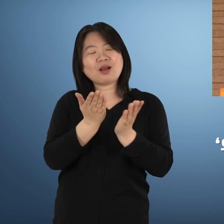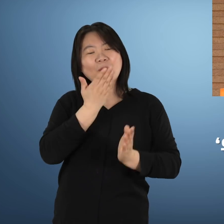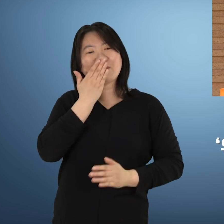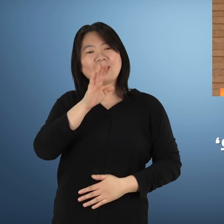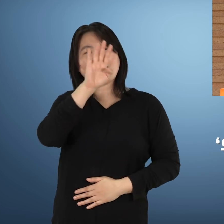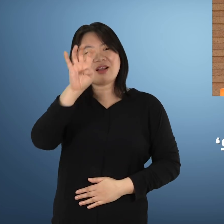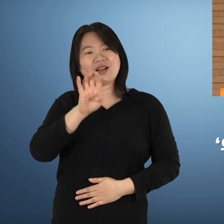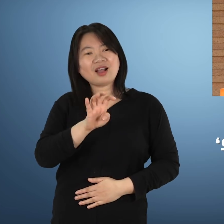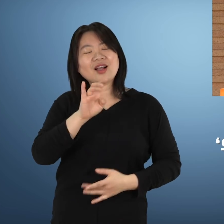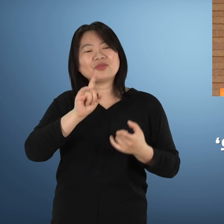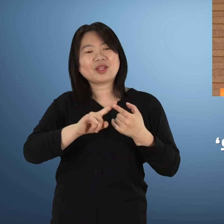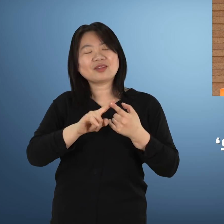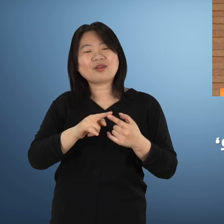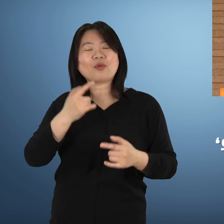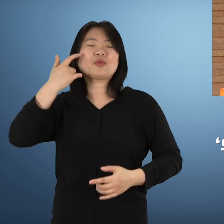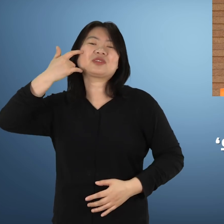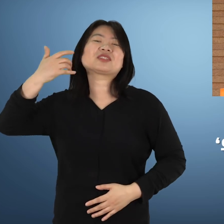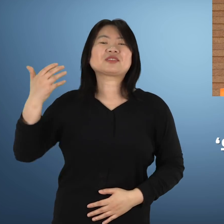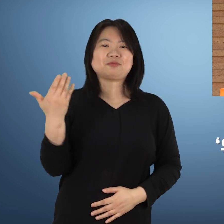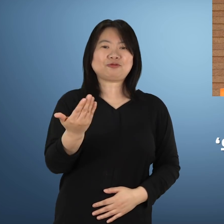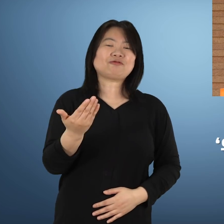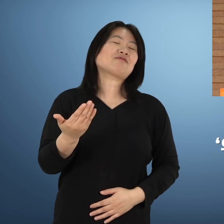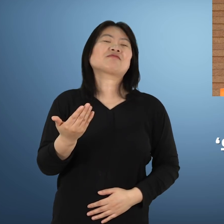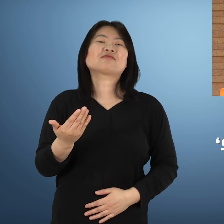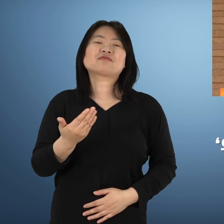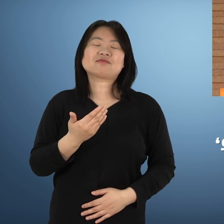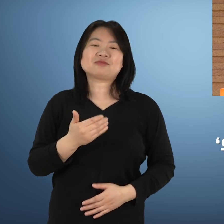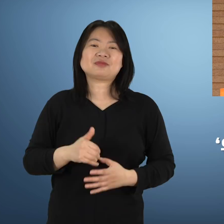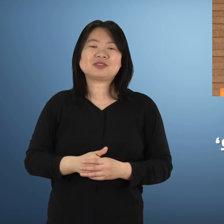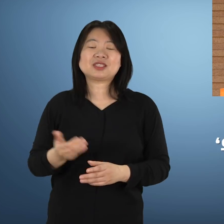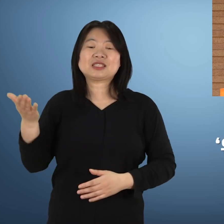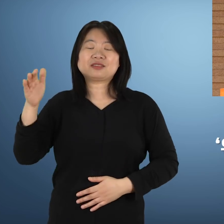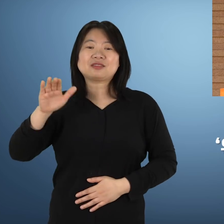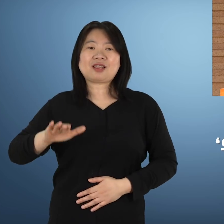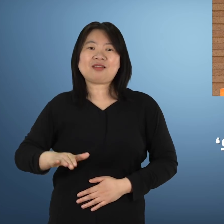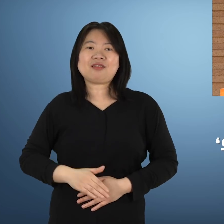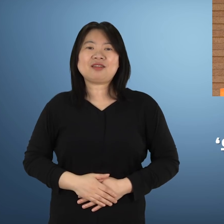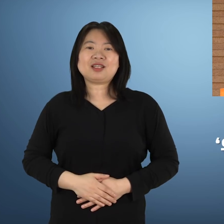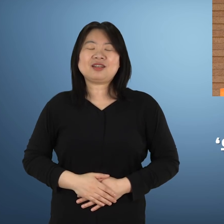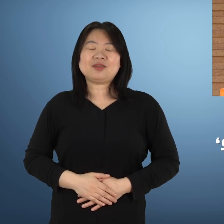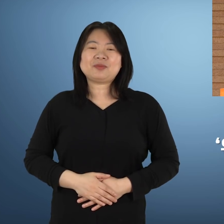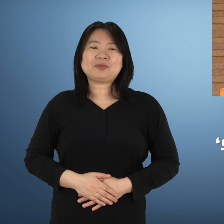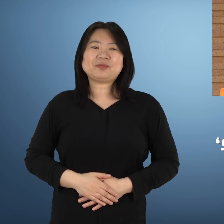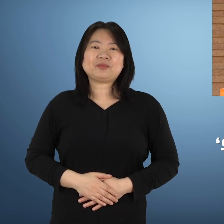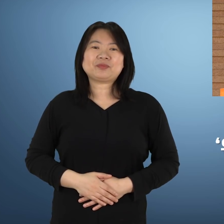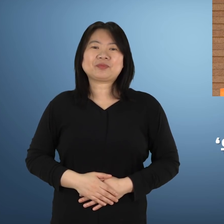속에. 그런데 그분이 그런